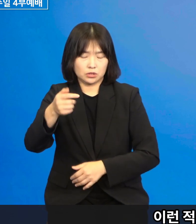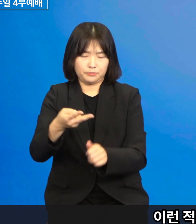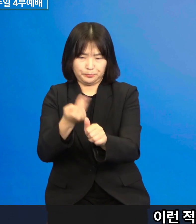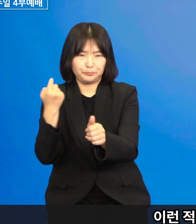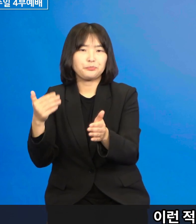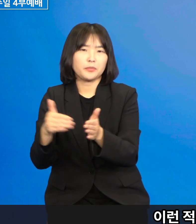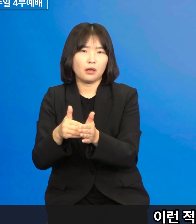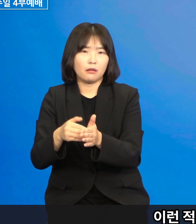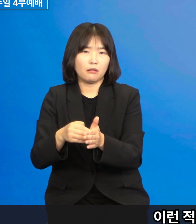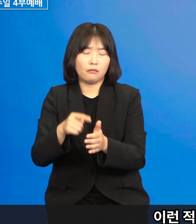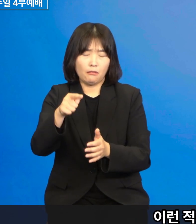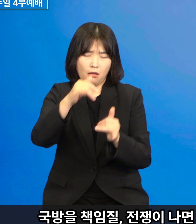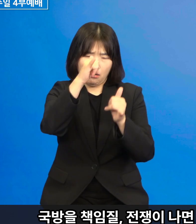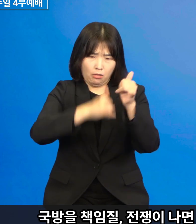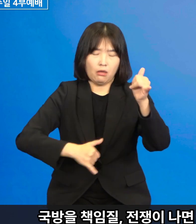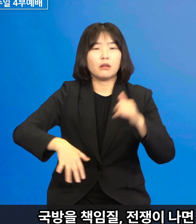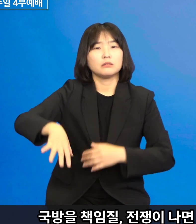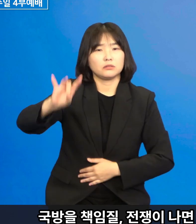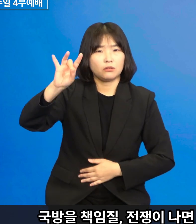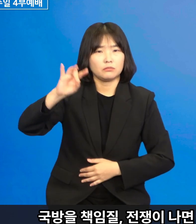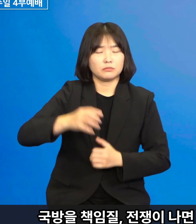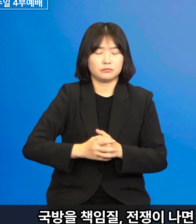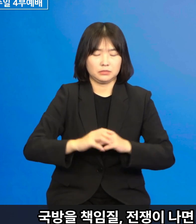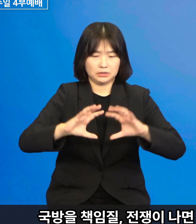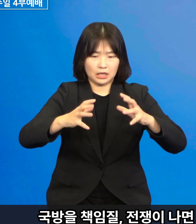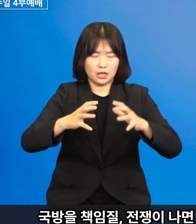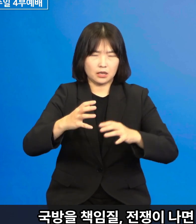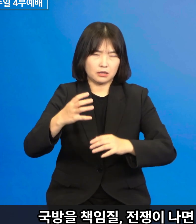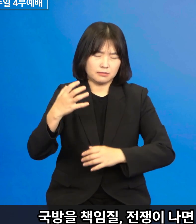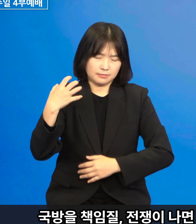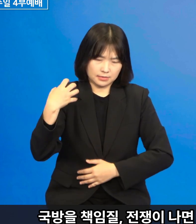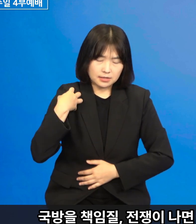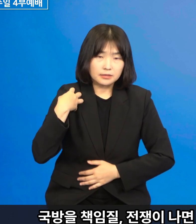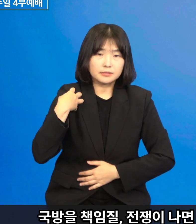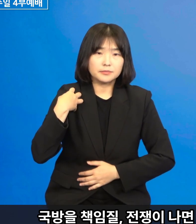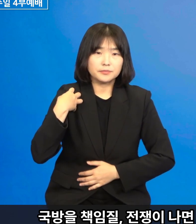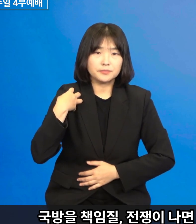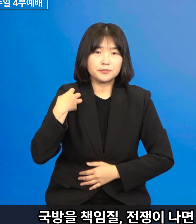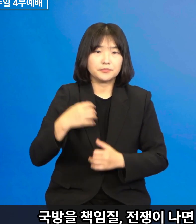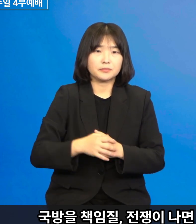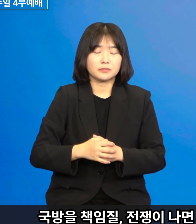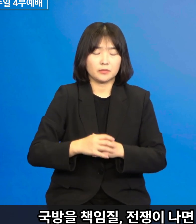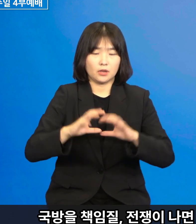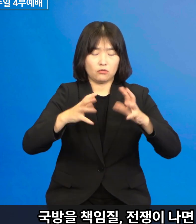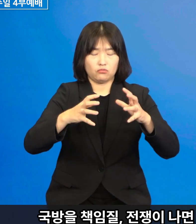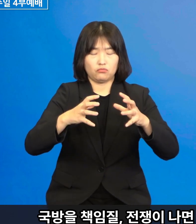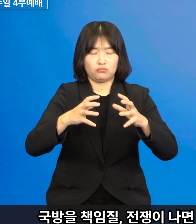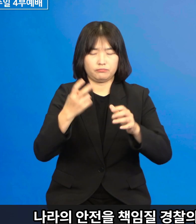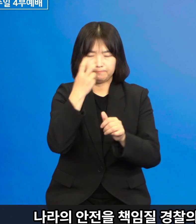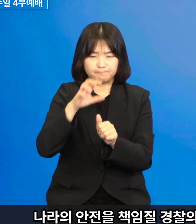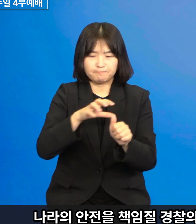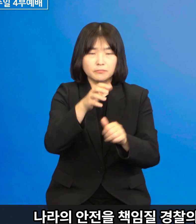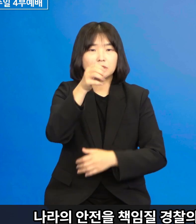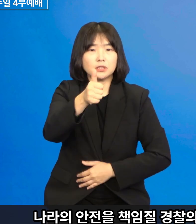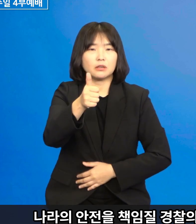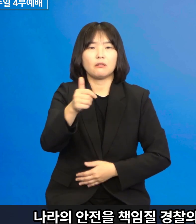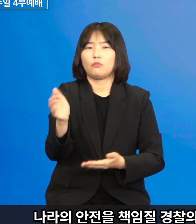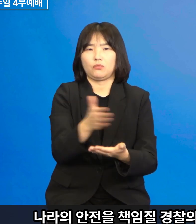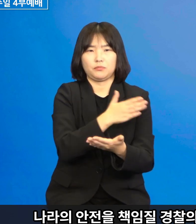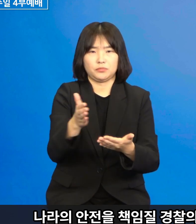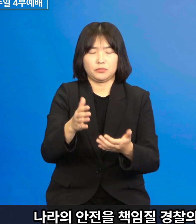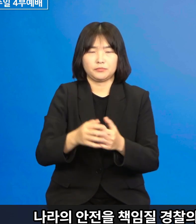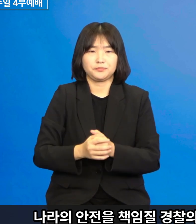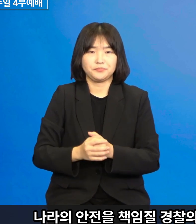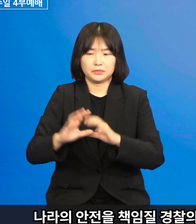이런 적이 없었습니다. 국방을 책임질, 전쟁이 나면 국방을 책임질 국방장관 없습니다. 나라의 안전을